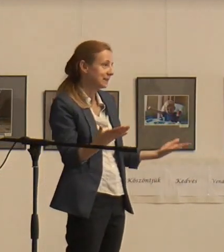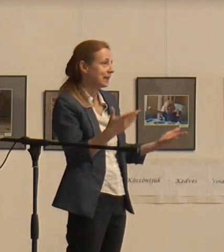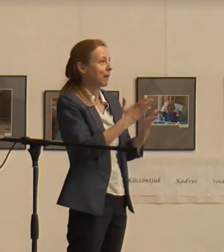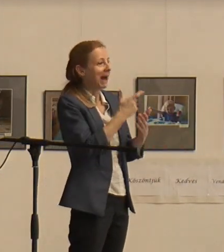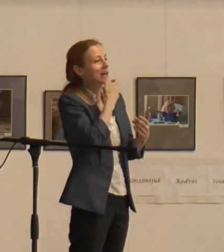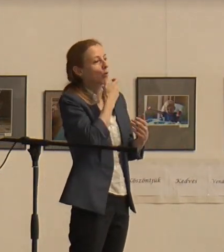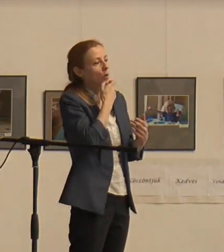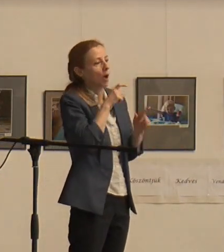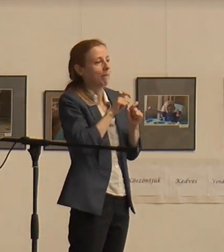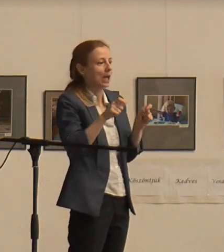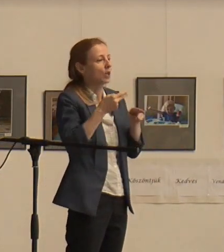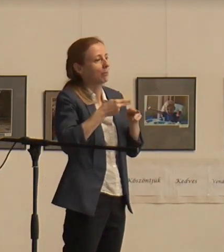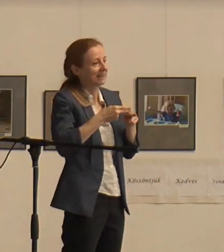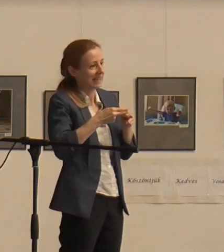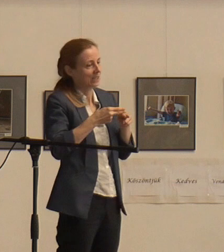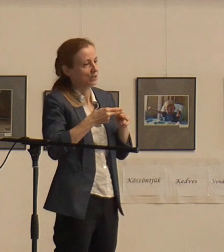korán már tekintve meg